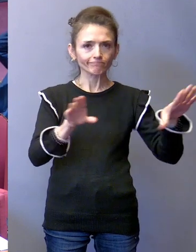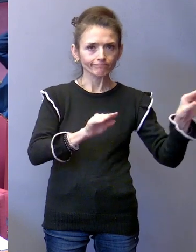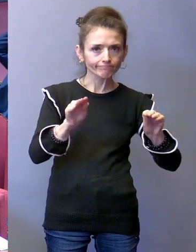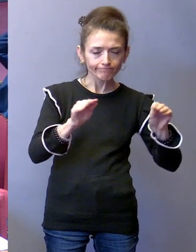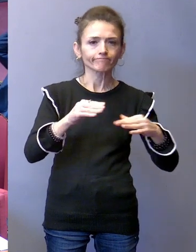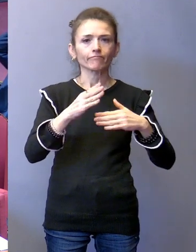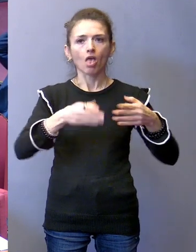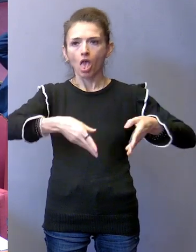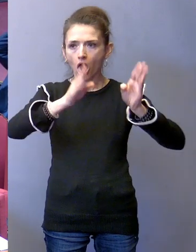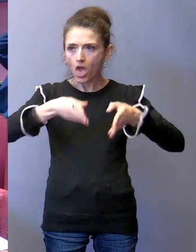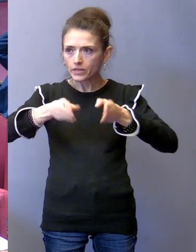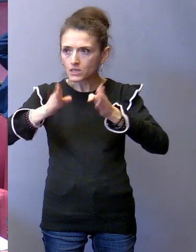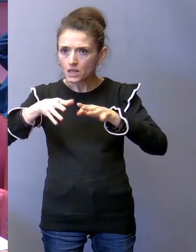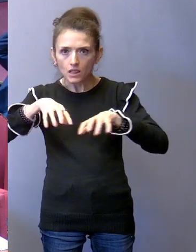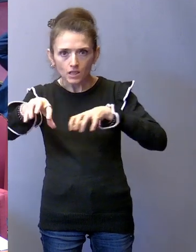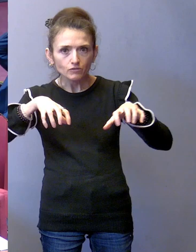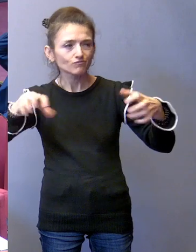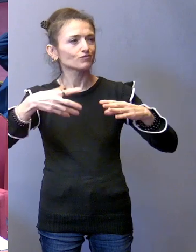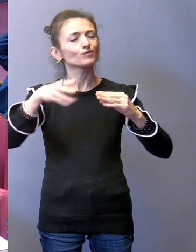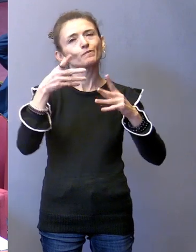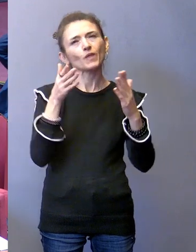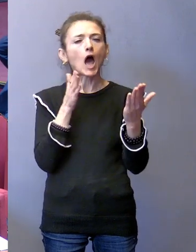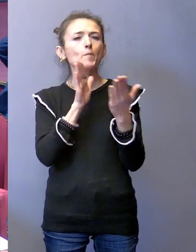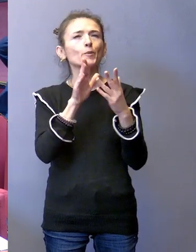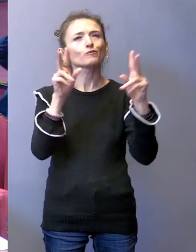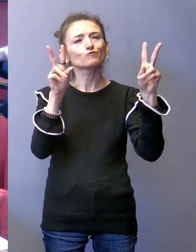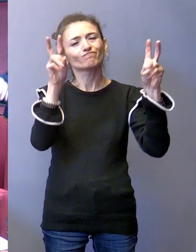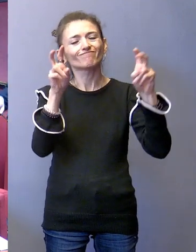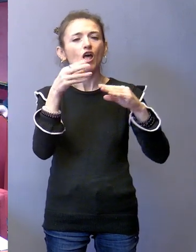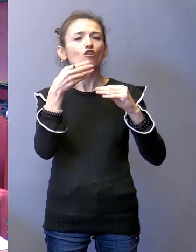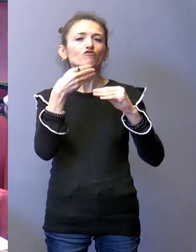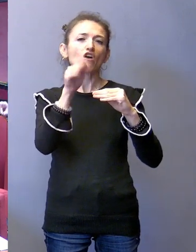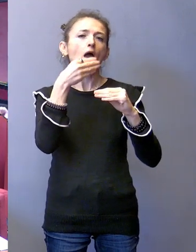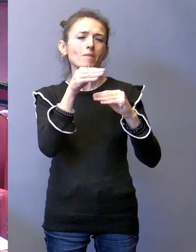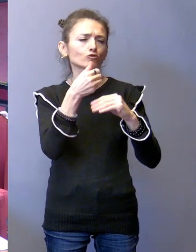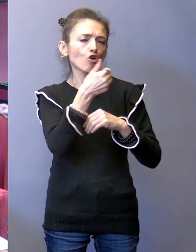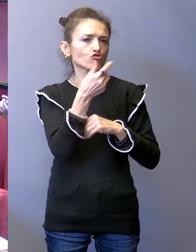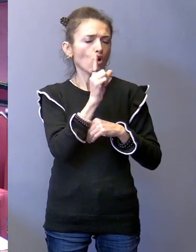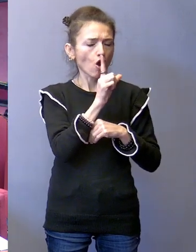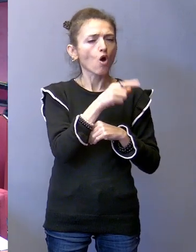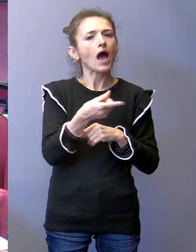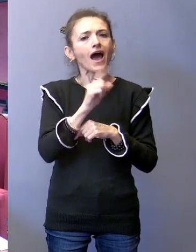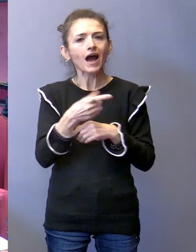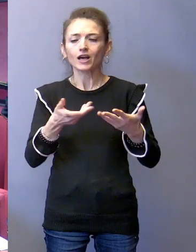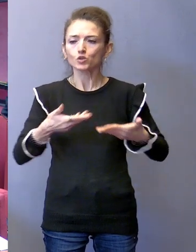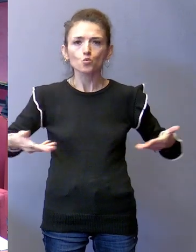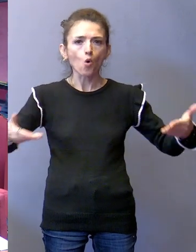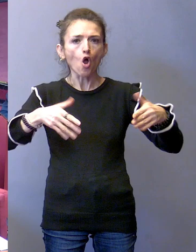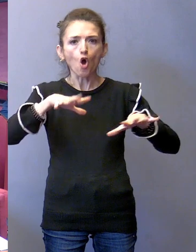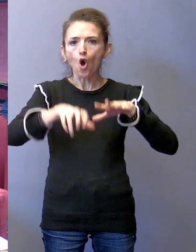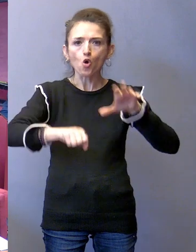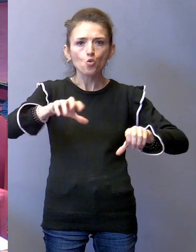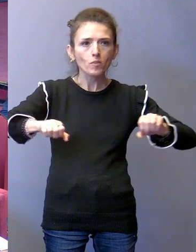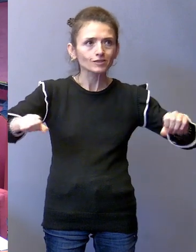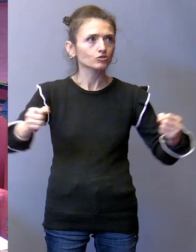l'edilizia l'approccio al cemento tra virgolette ma non è solo il cemento ma è L'occupazione di suolo L'occupazione di